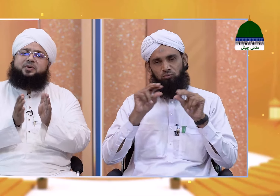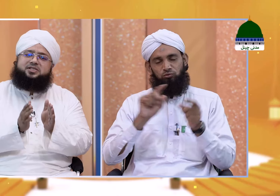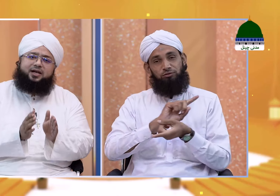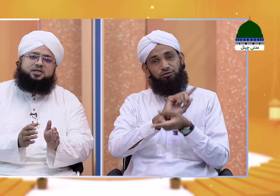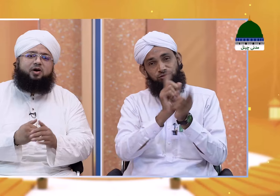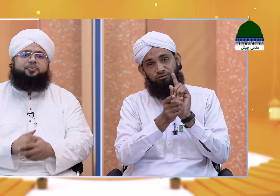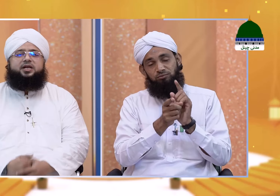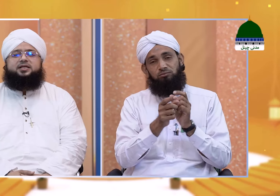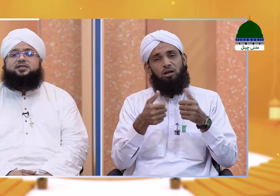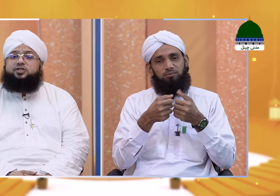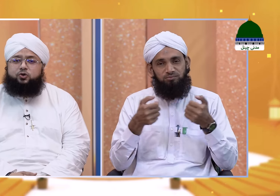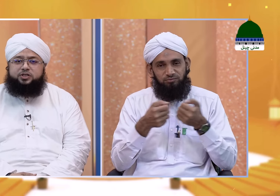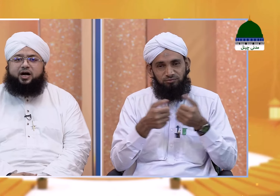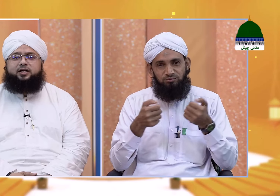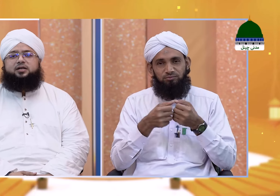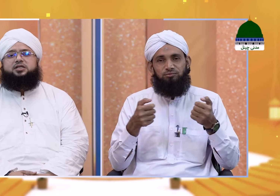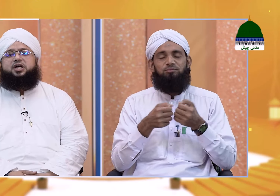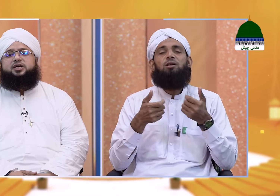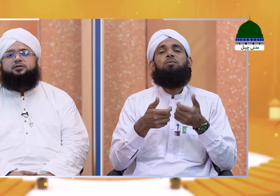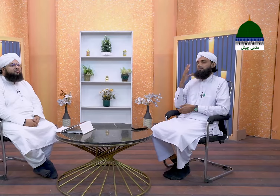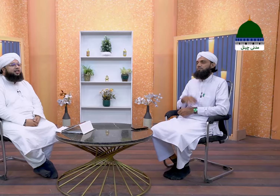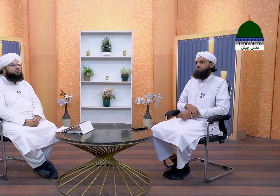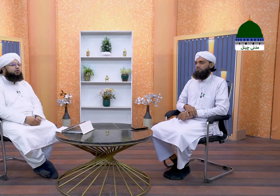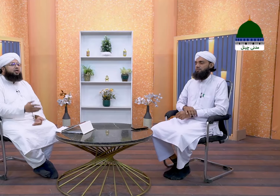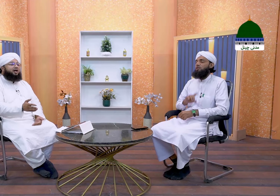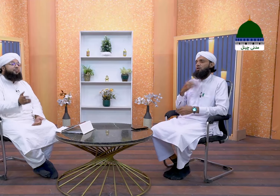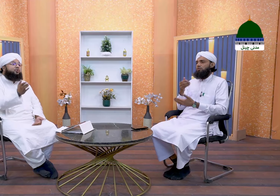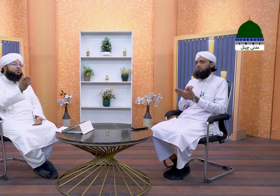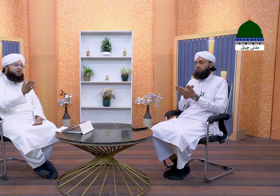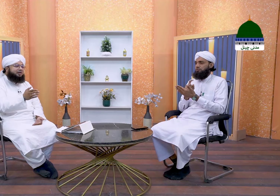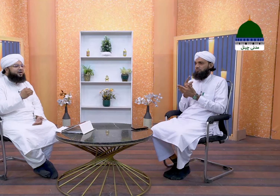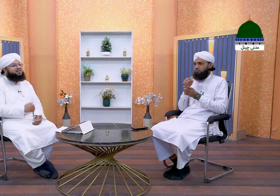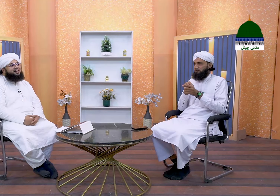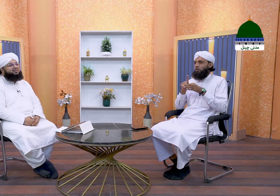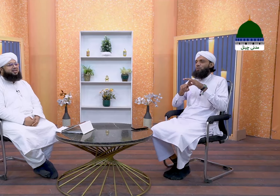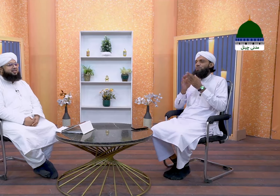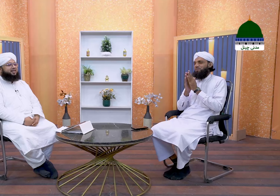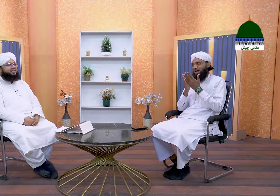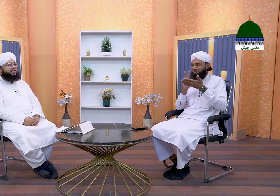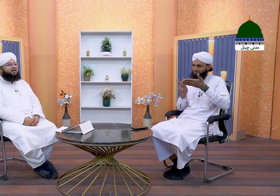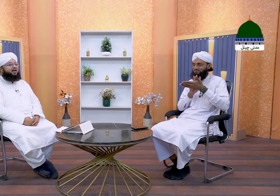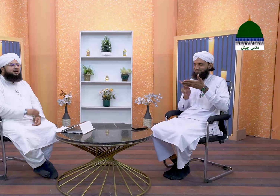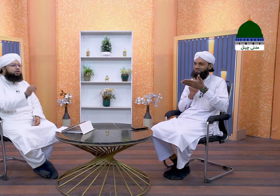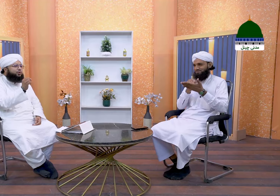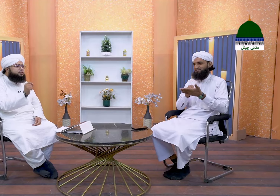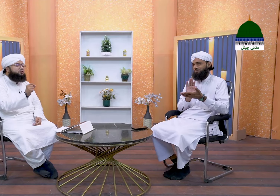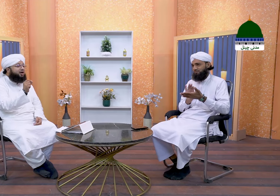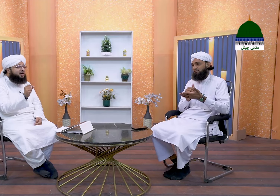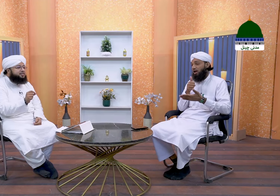ایصال ثواب کی نیت سے ذکر و اذکار کرنا چاہیے۔ اولاً تو آپ کو قرآن پاک کی تلاوت کرنی چاہیے۔ اگر درست مخارج کے